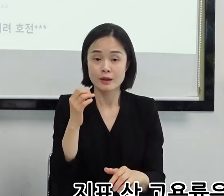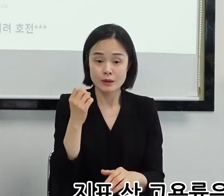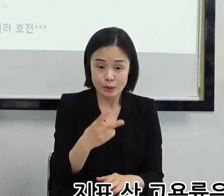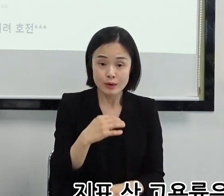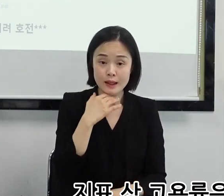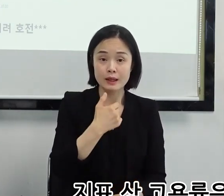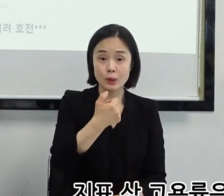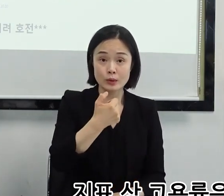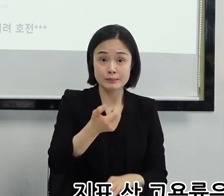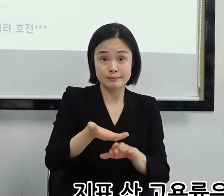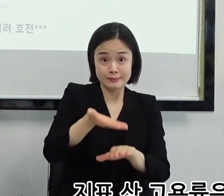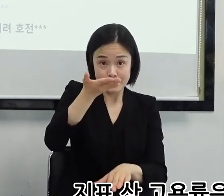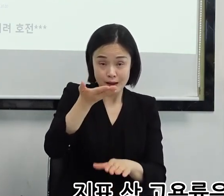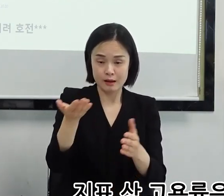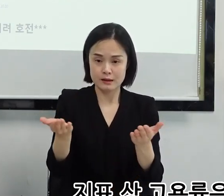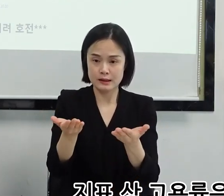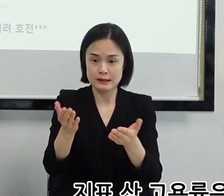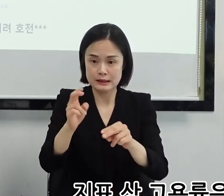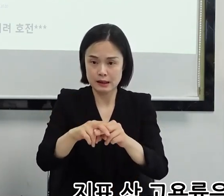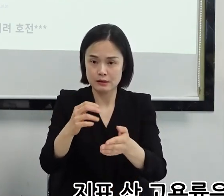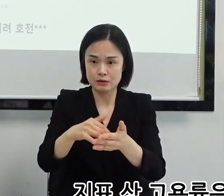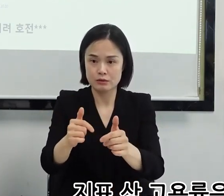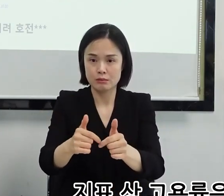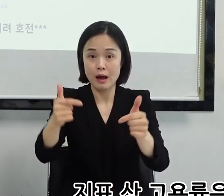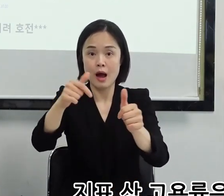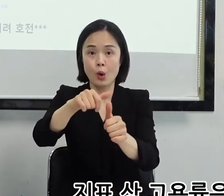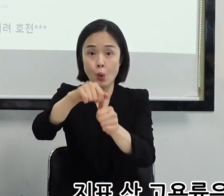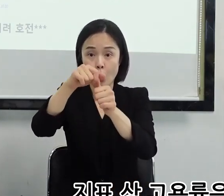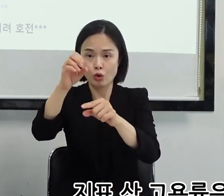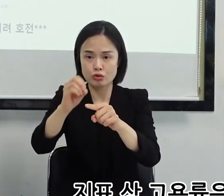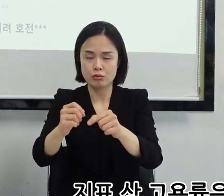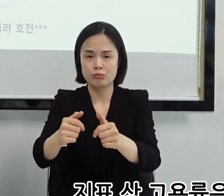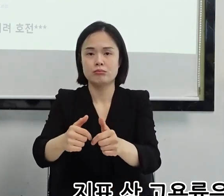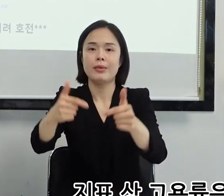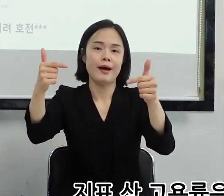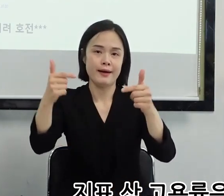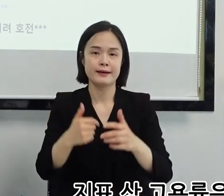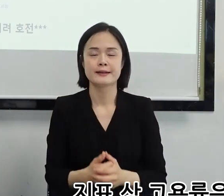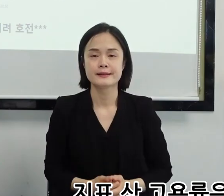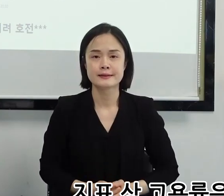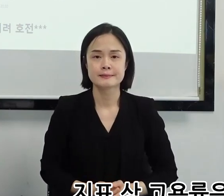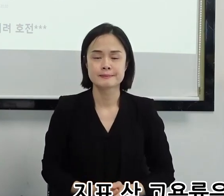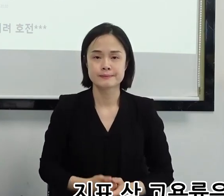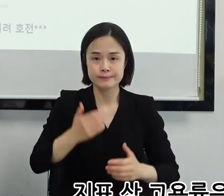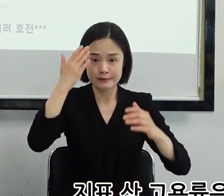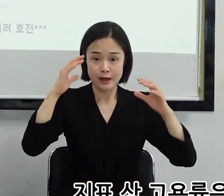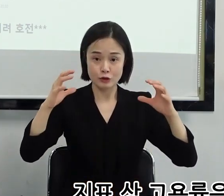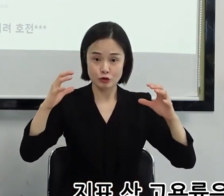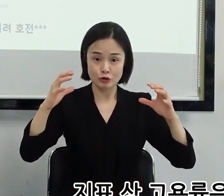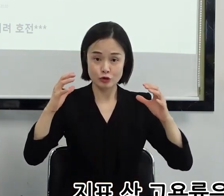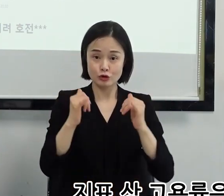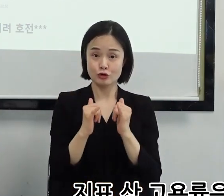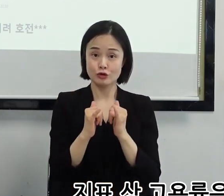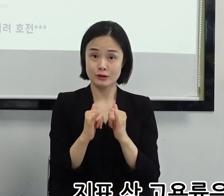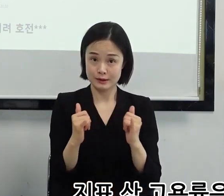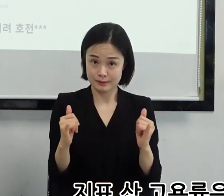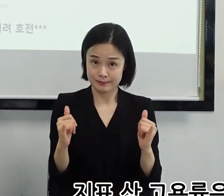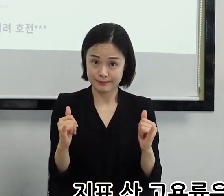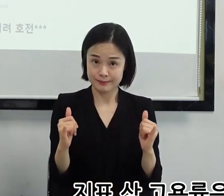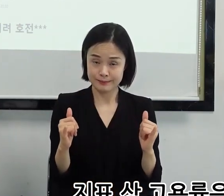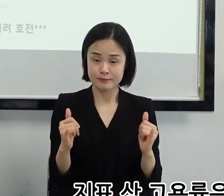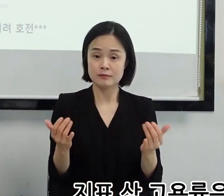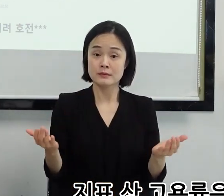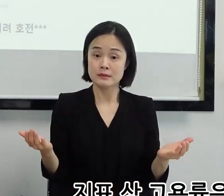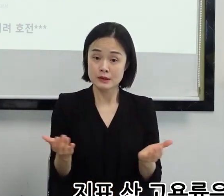폭이 상대적으로 크다 이렇게 보고 있고요. 전체적으로 보면 우리나라 사람들이 일을 갖는